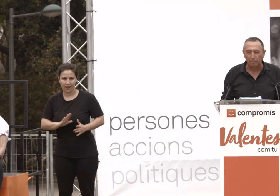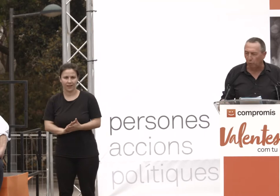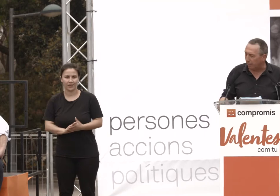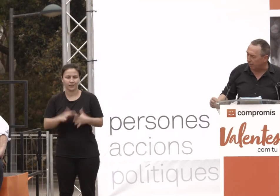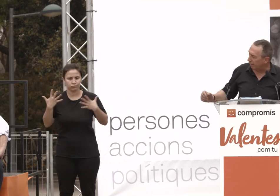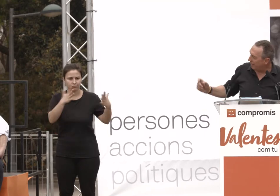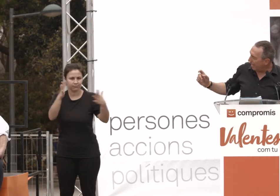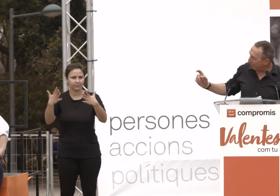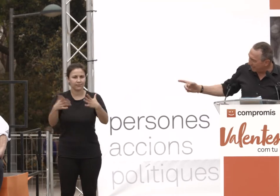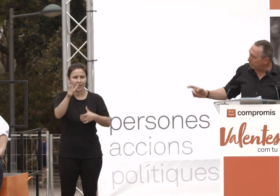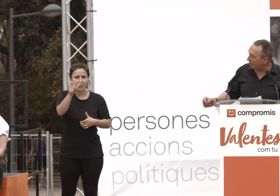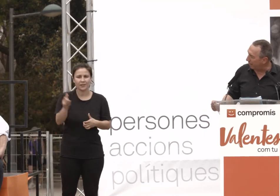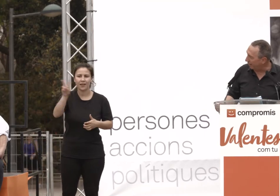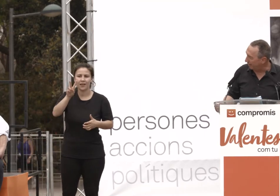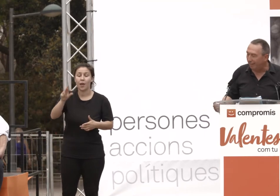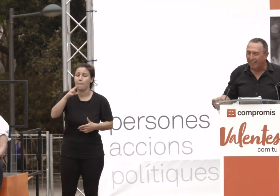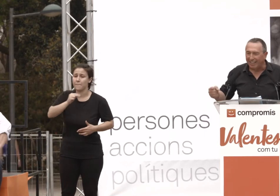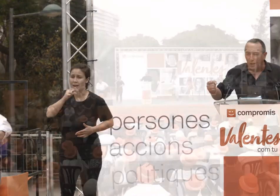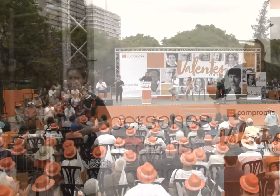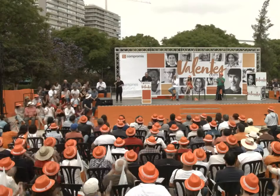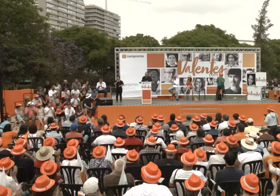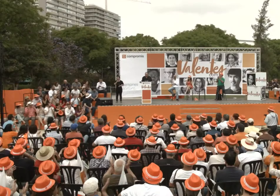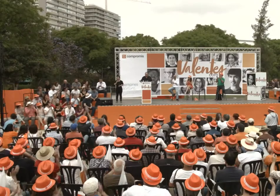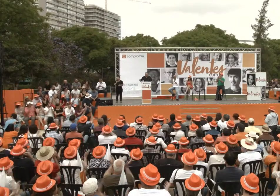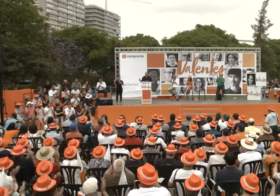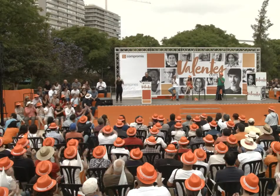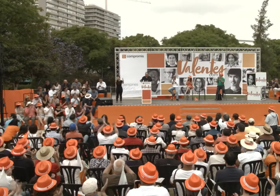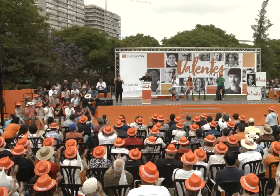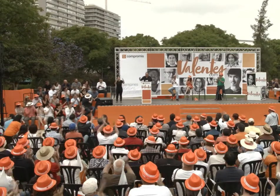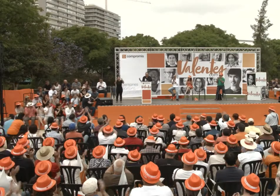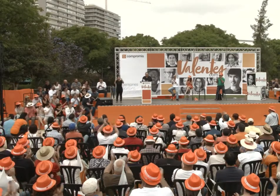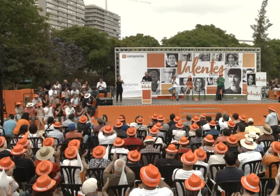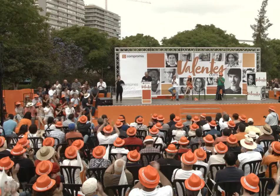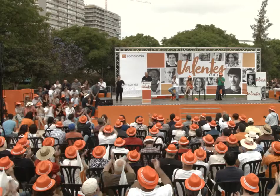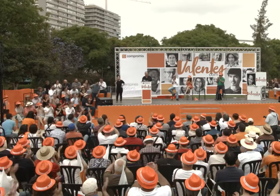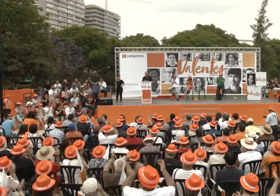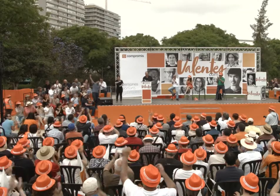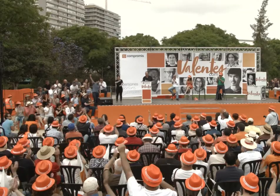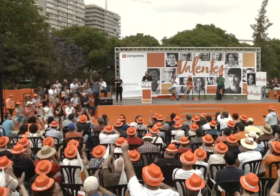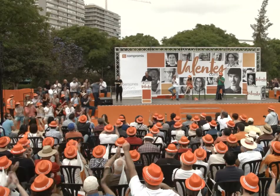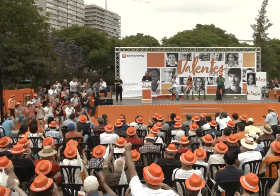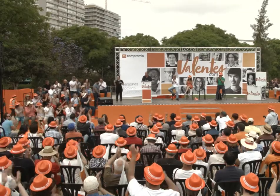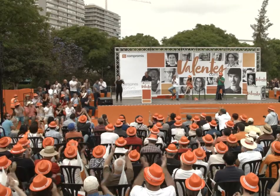un fort aplaudiment a Vicent Marçà, un tio corajut i valent.